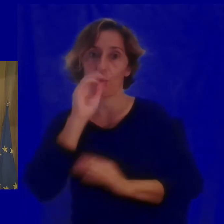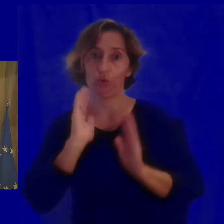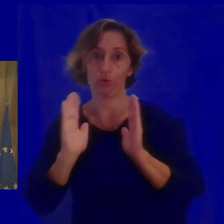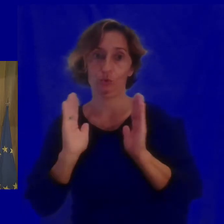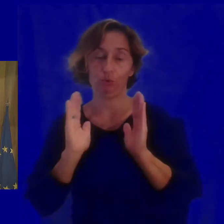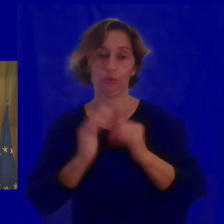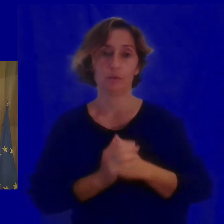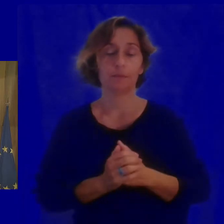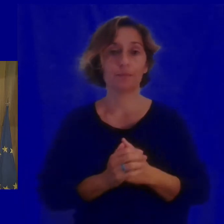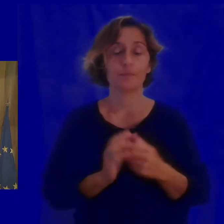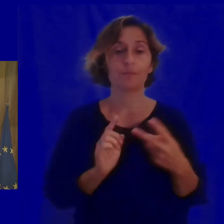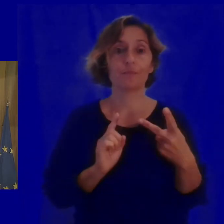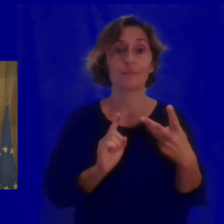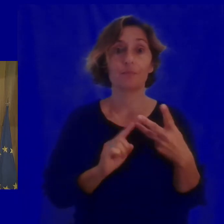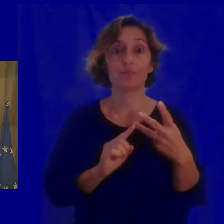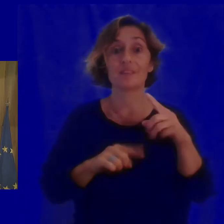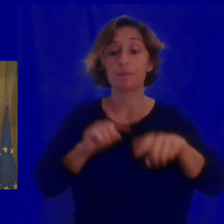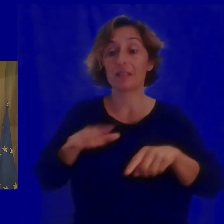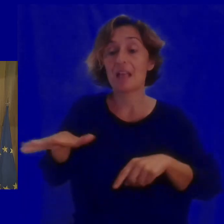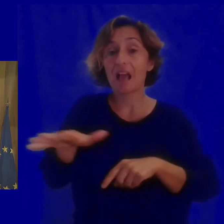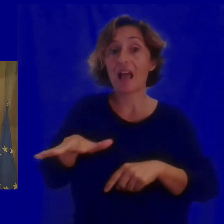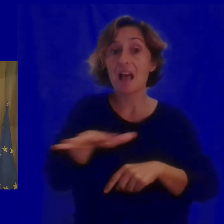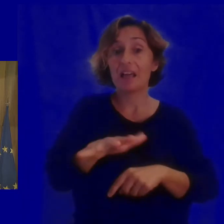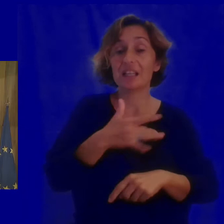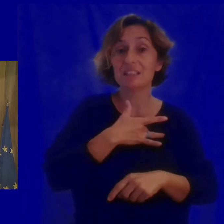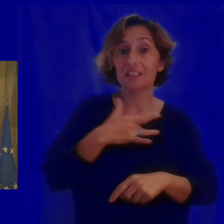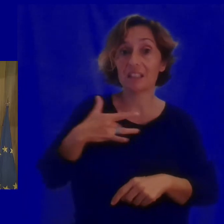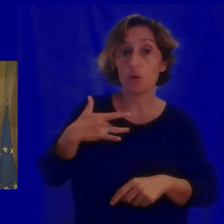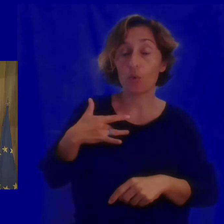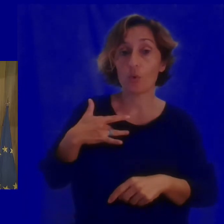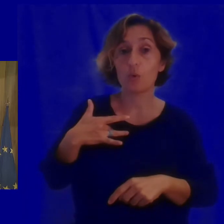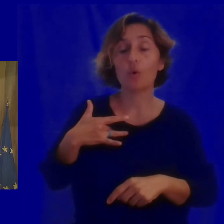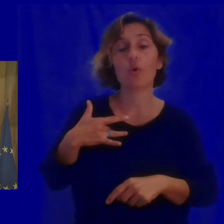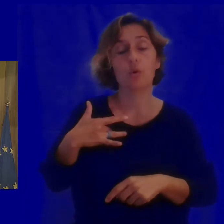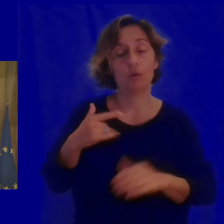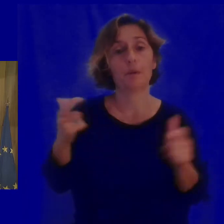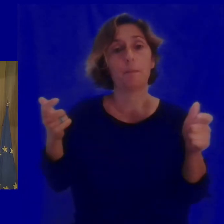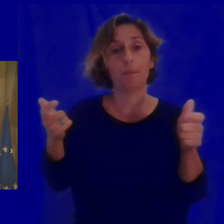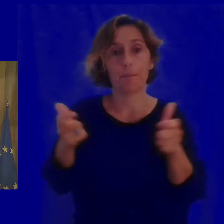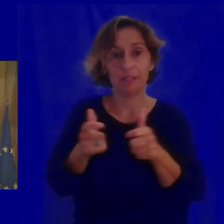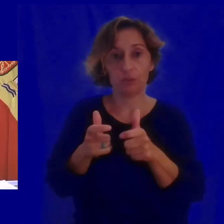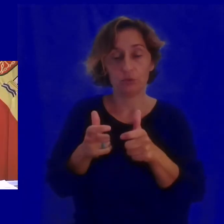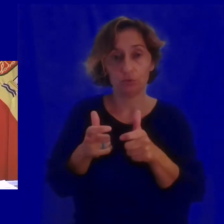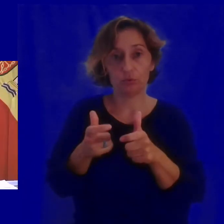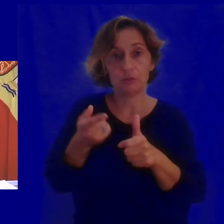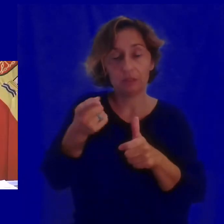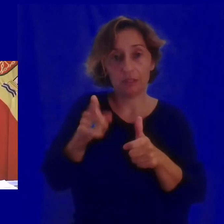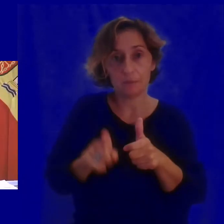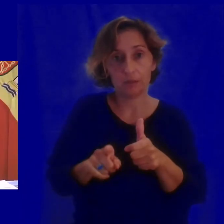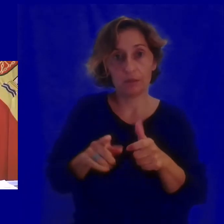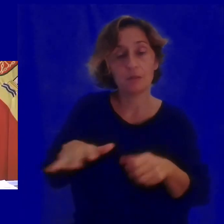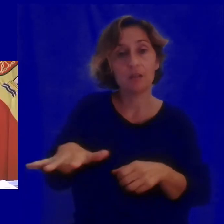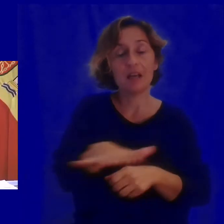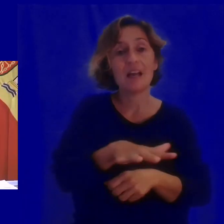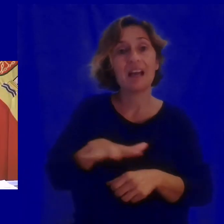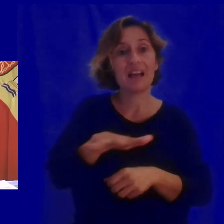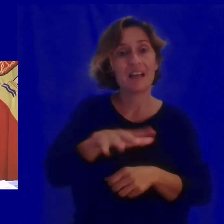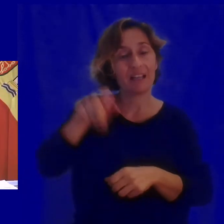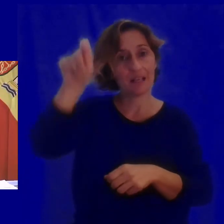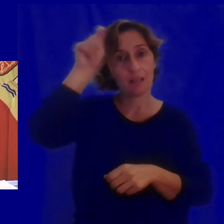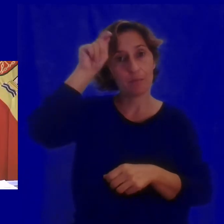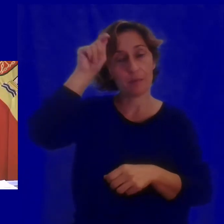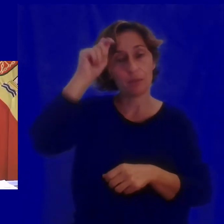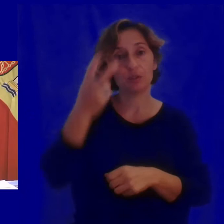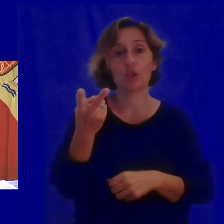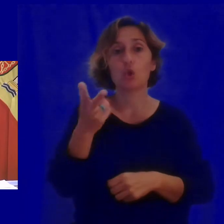Y si lo miramos por áreas de salud, también vemos que ha disminuido mucho la incidencia en el área de Pamplona, hasta llegar a